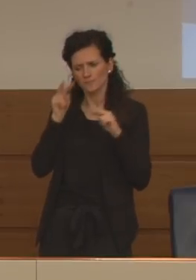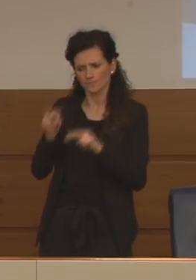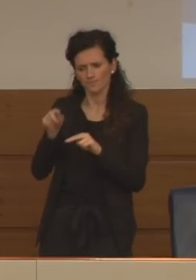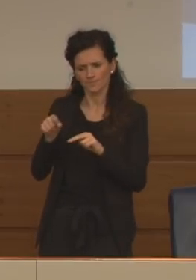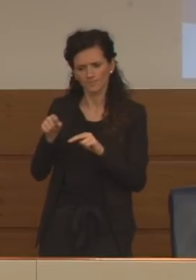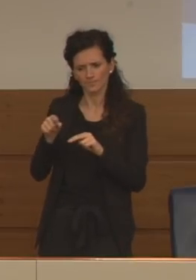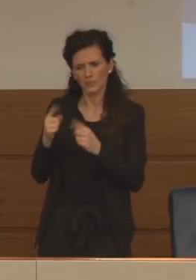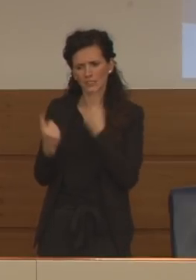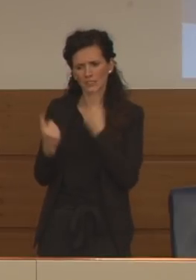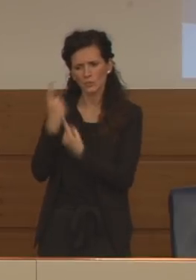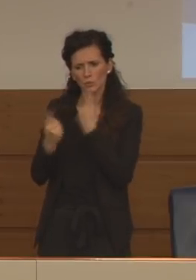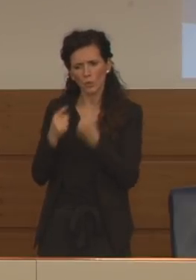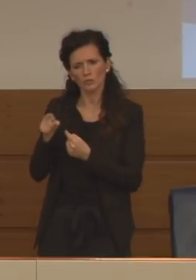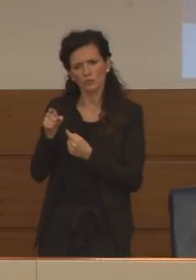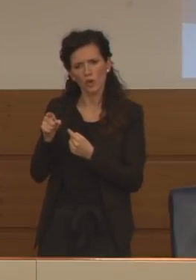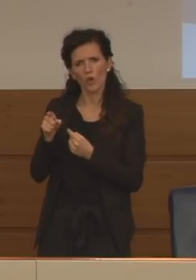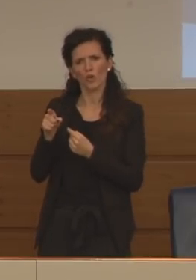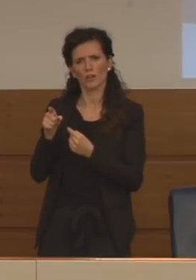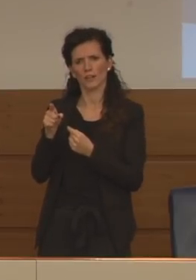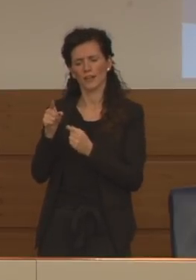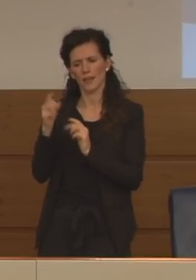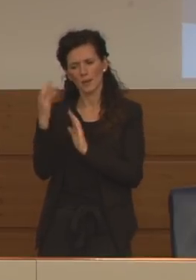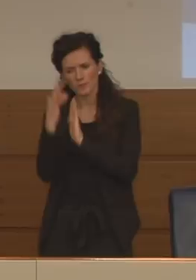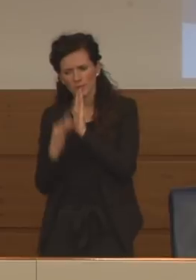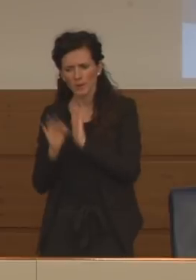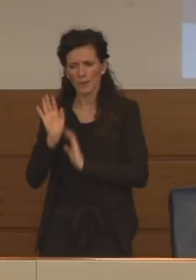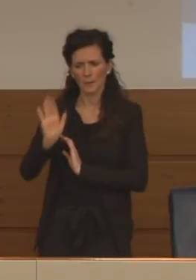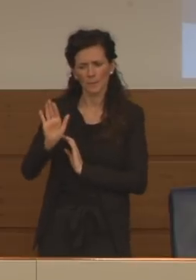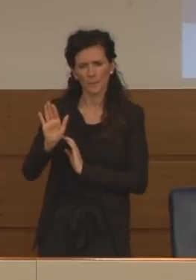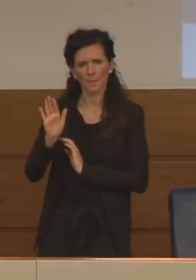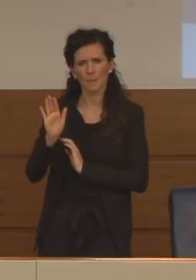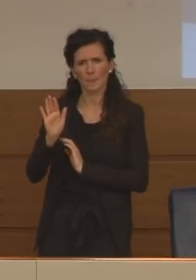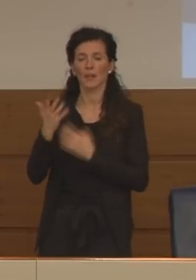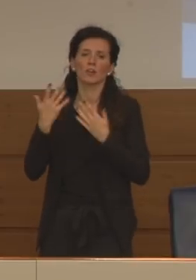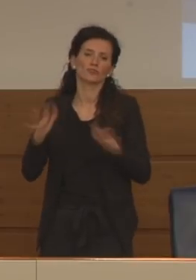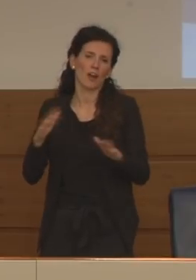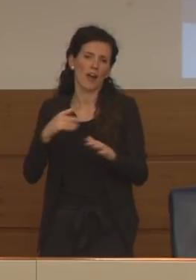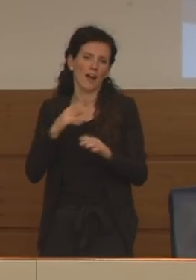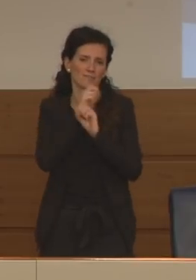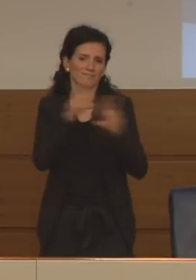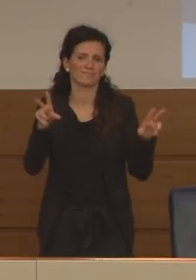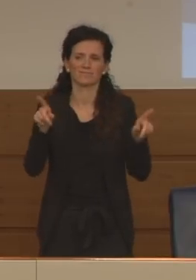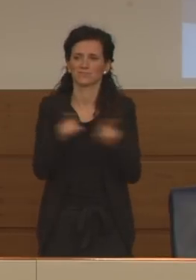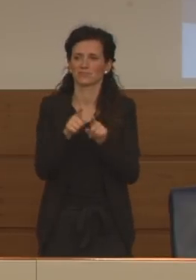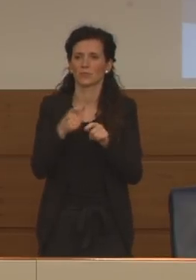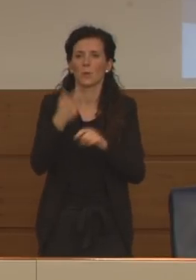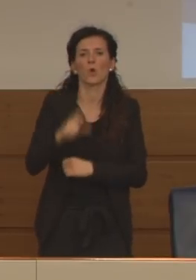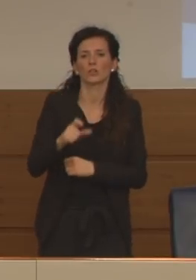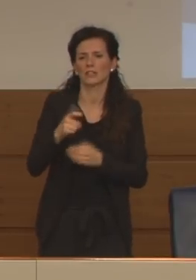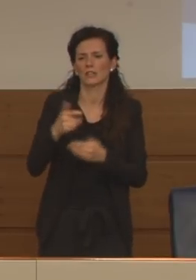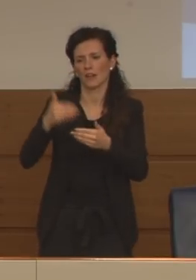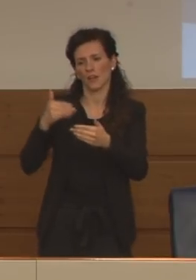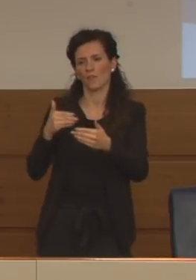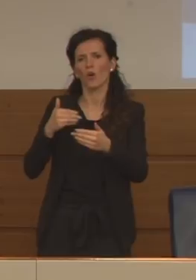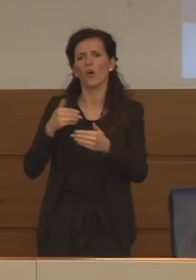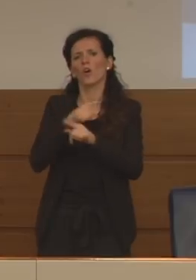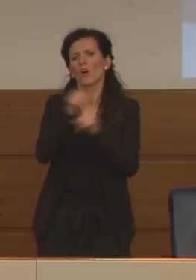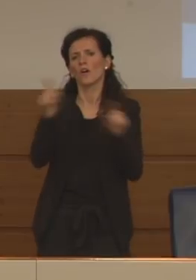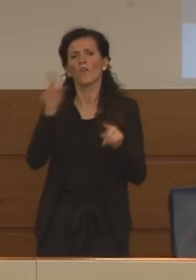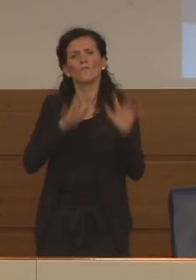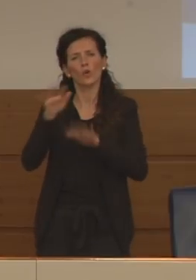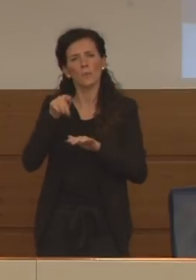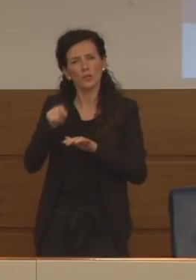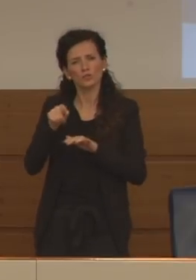sono purtroppo le caratteristiche che abbiamo già tratteggiato nelle giornate scorse quindi lo trovate nel report quindi non